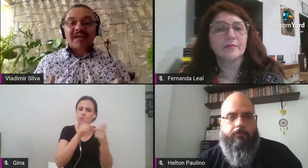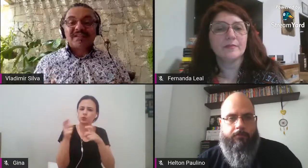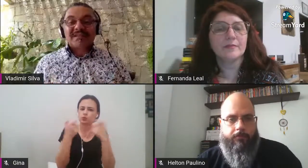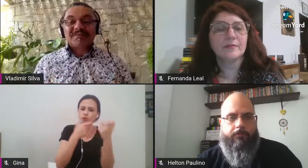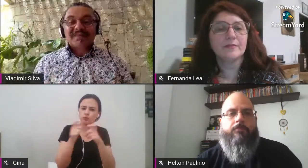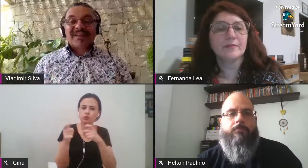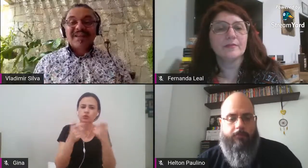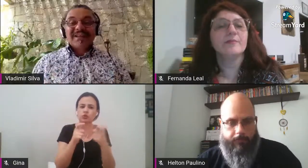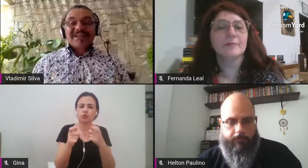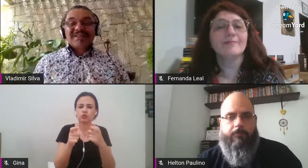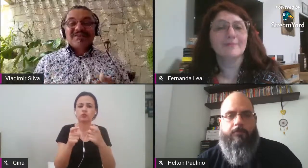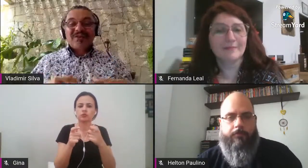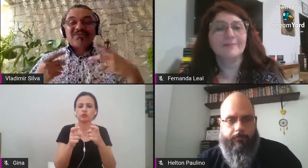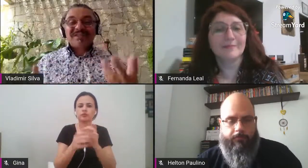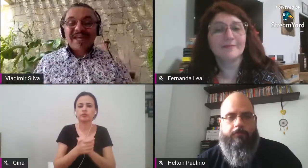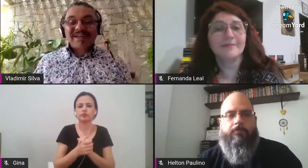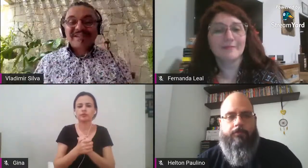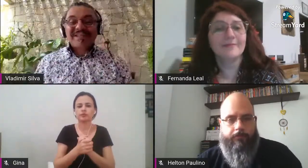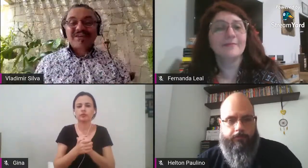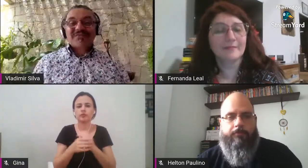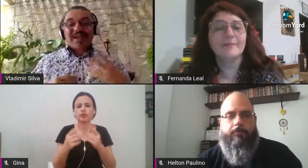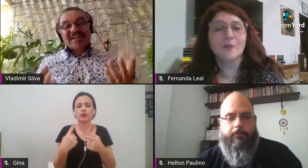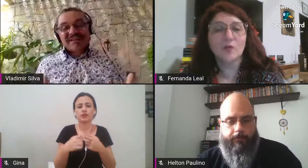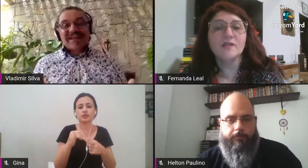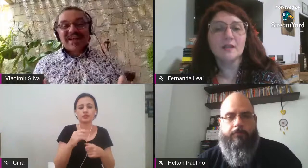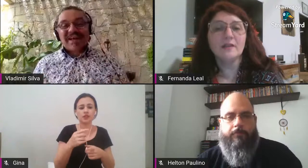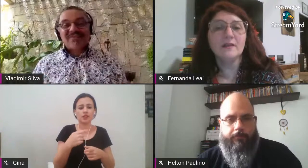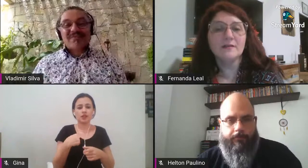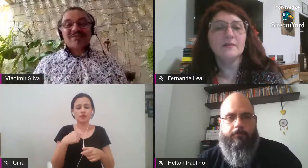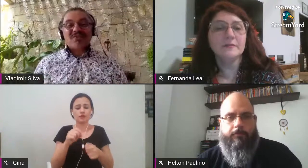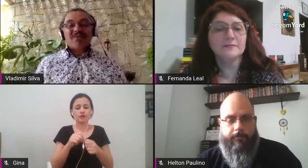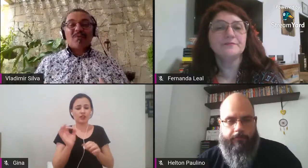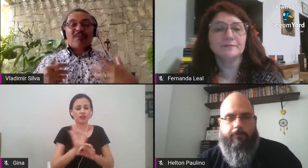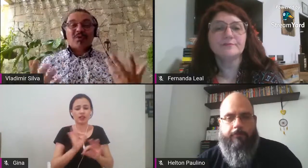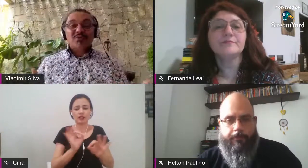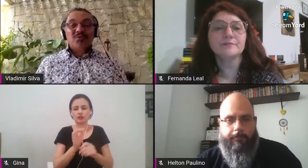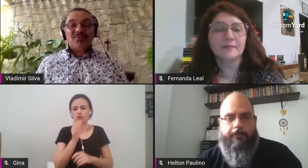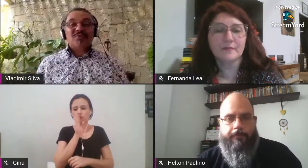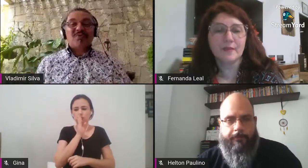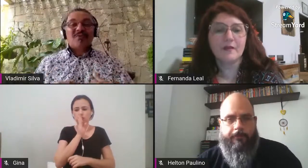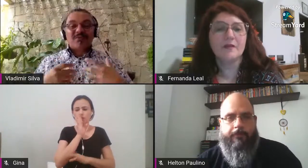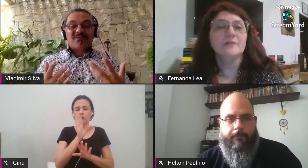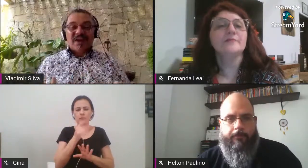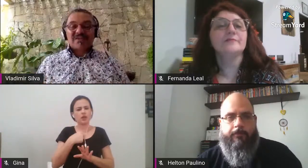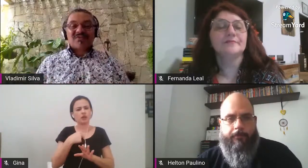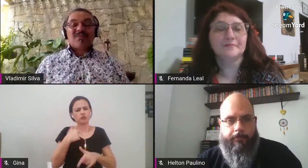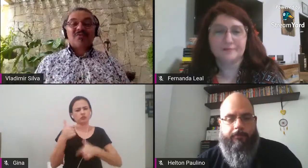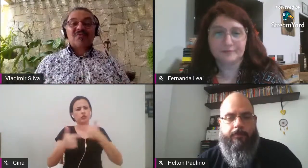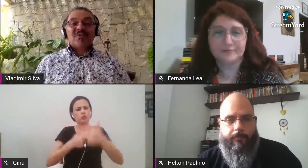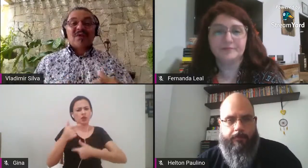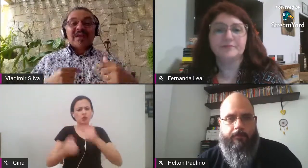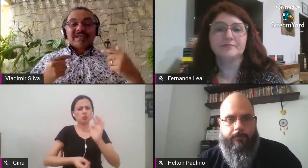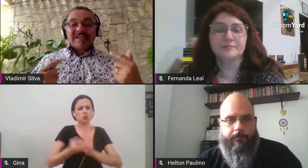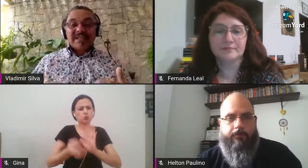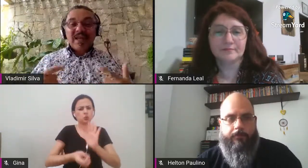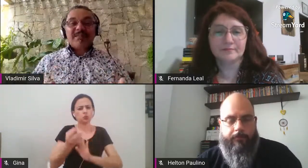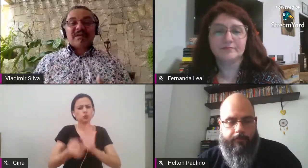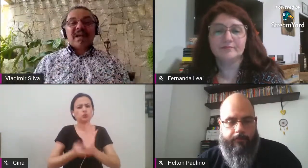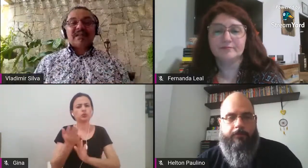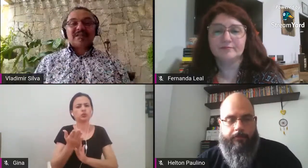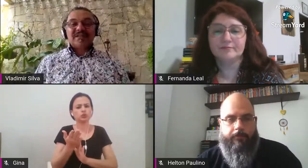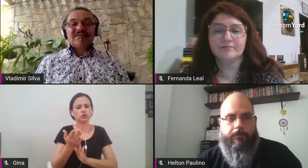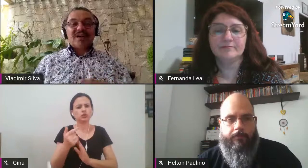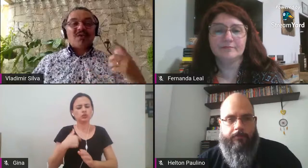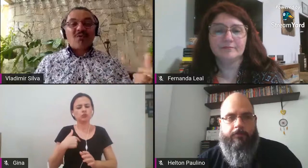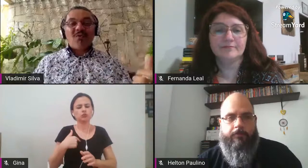gente faz. Se eu não fizesse, eu ficaria até calado, mas como eu produzo e como eu faço, e como eu estou sempre